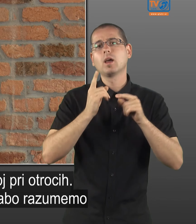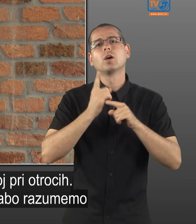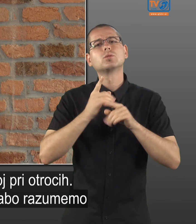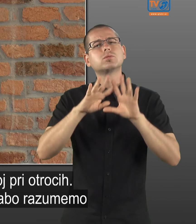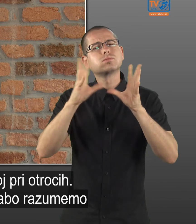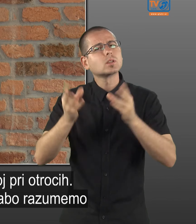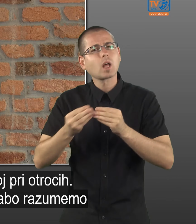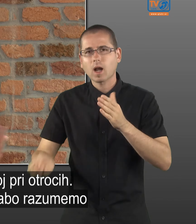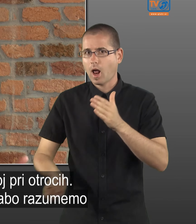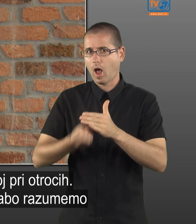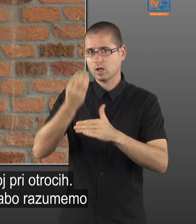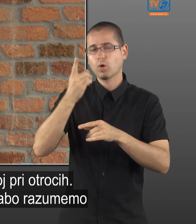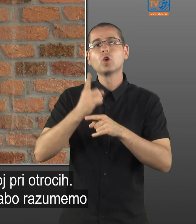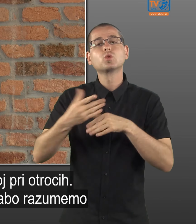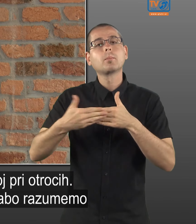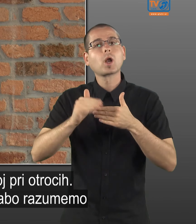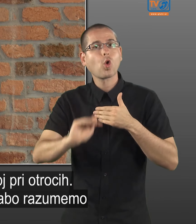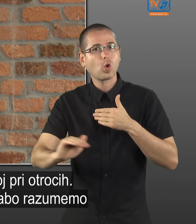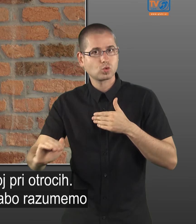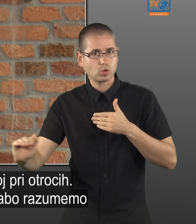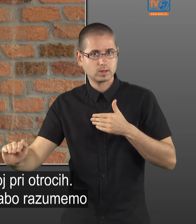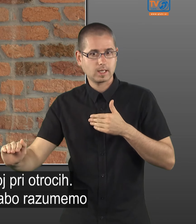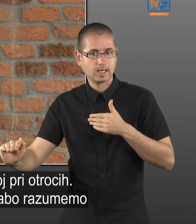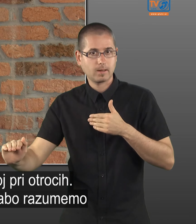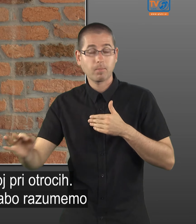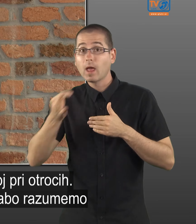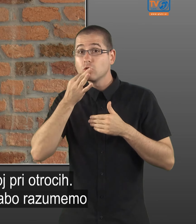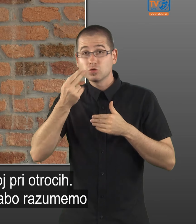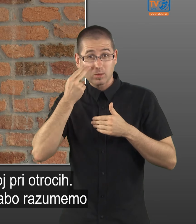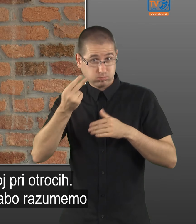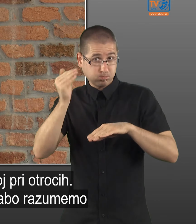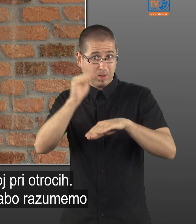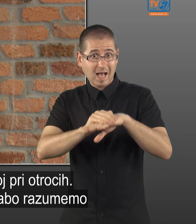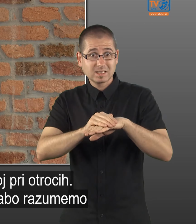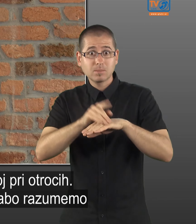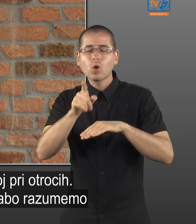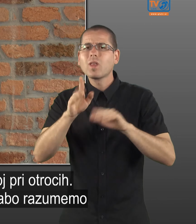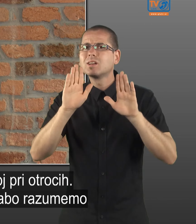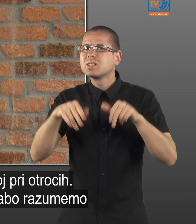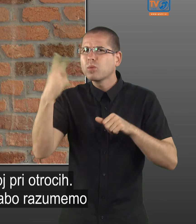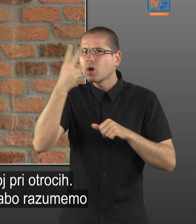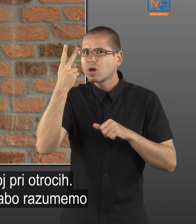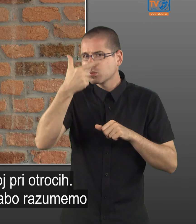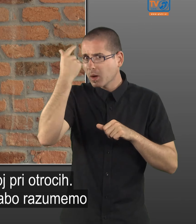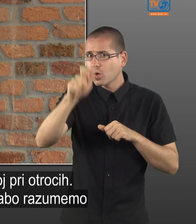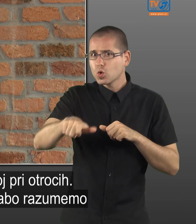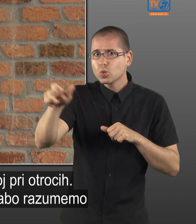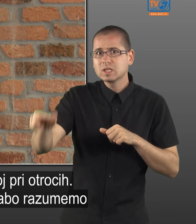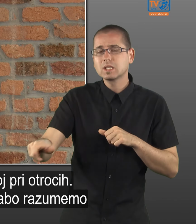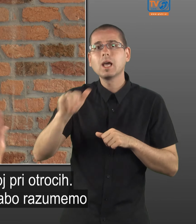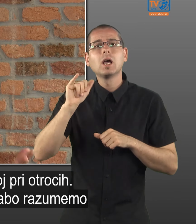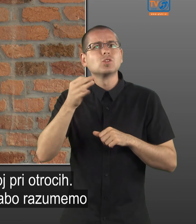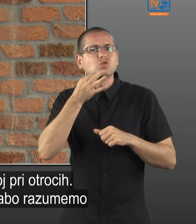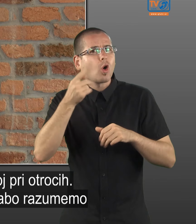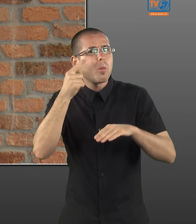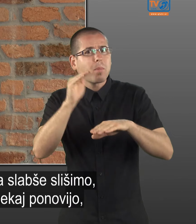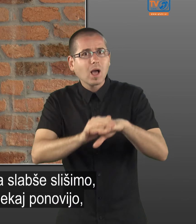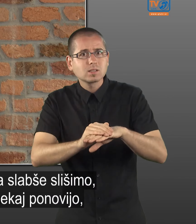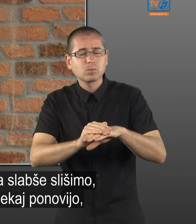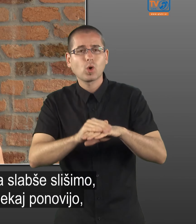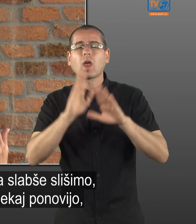in vse razvoj, tudi pri otrocih. Kadar opazimo, da slabo